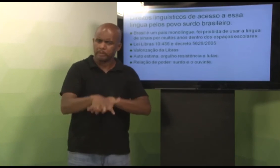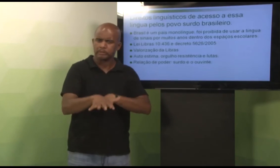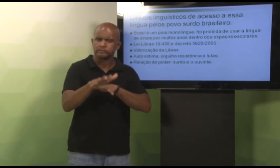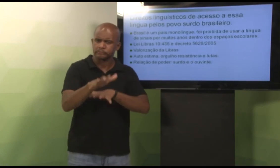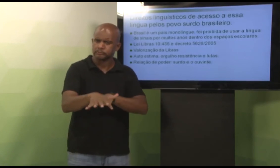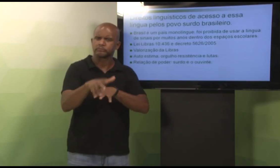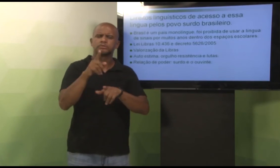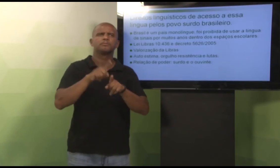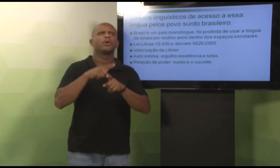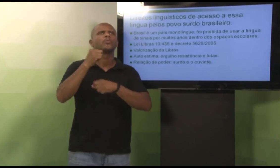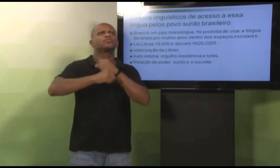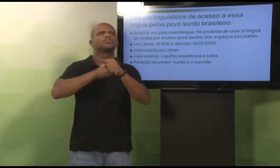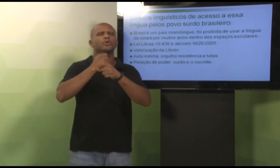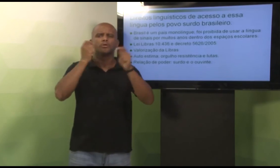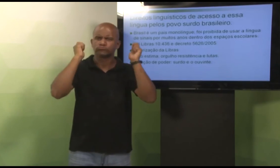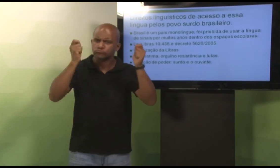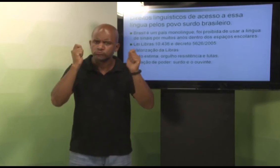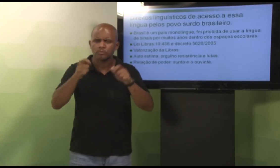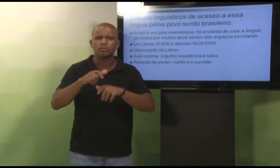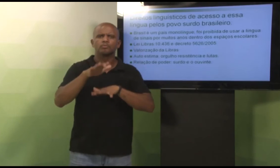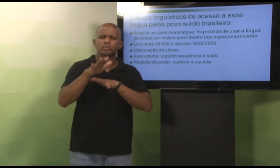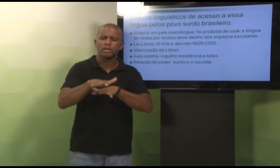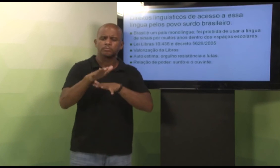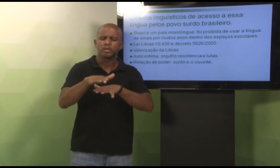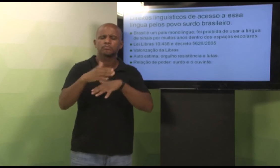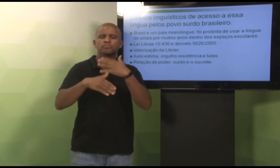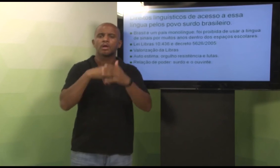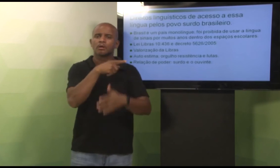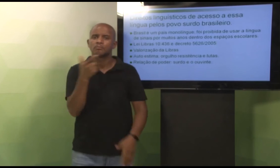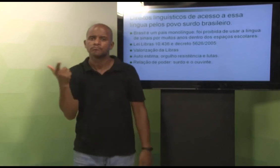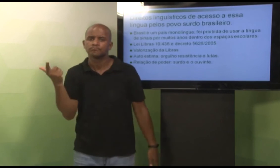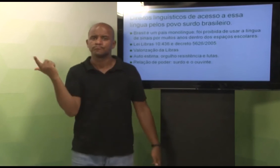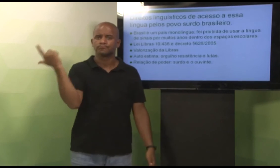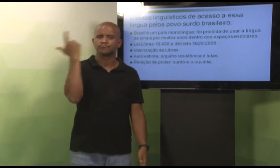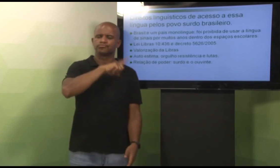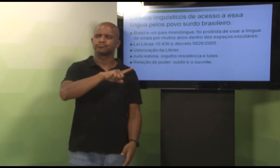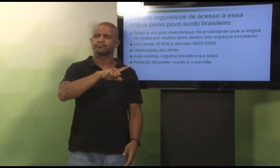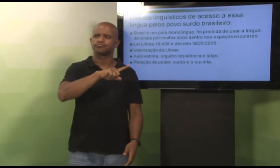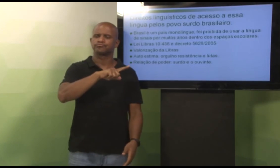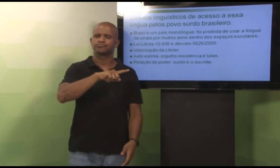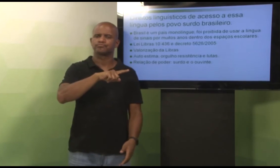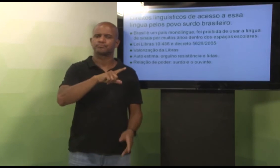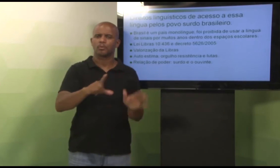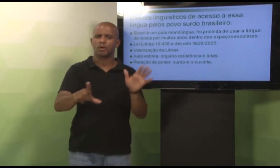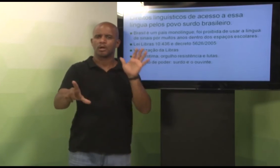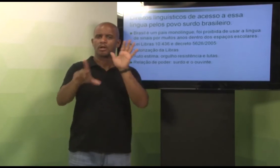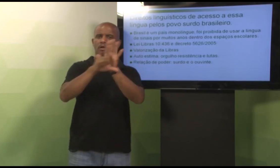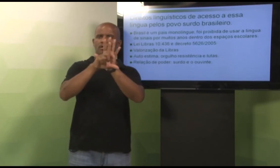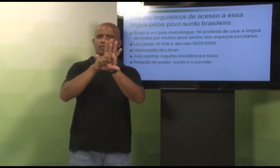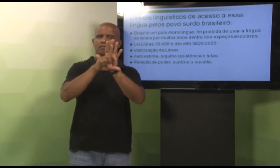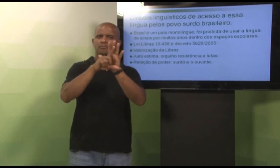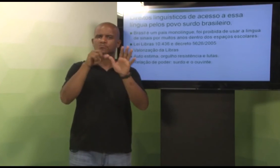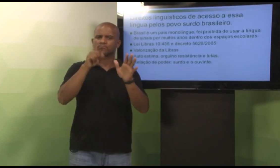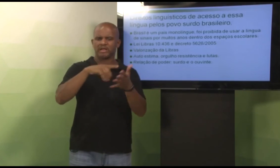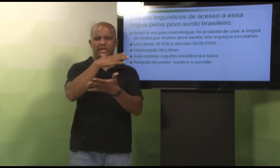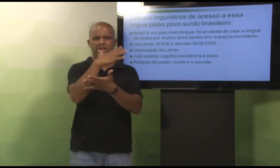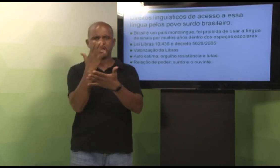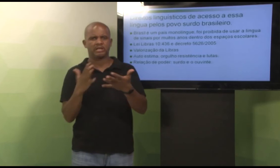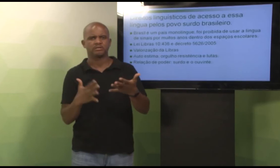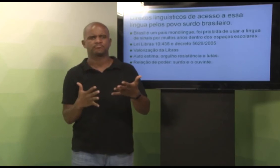sinais. Então, a partir daí, insistentemente, continuaram os movimentos e durante anos se